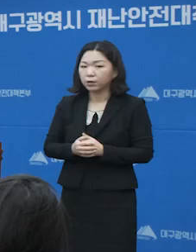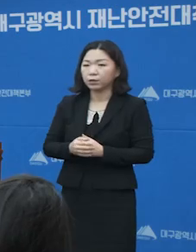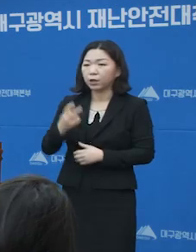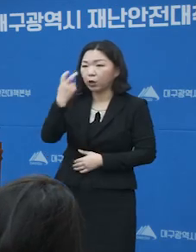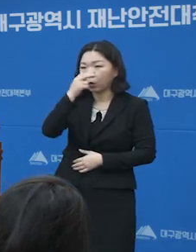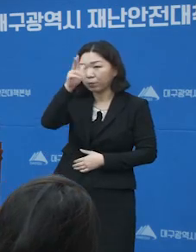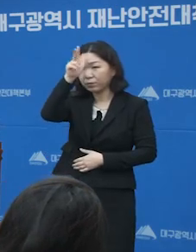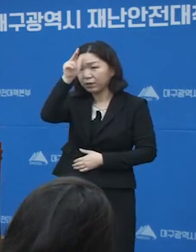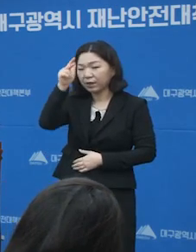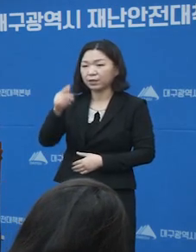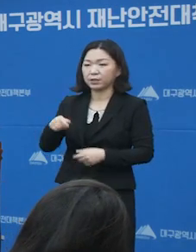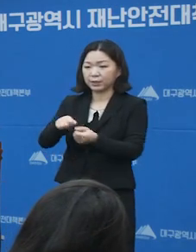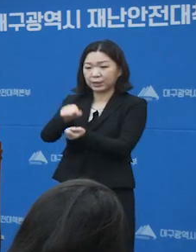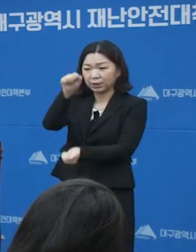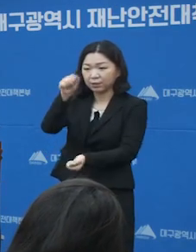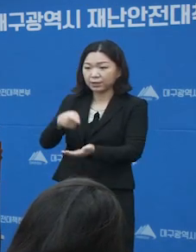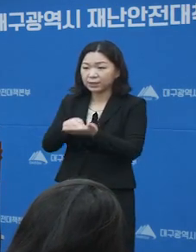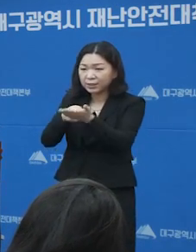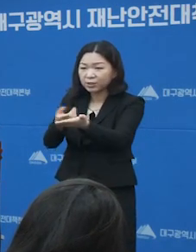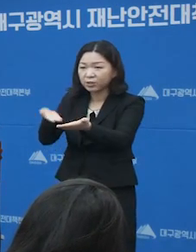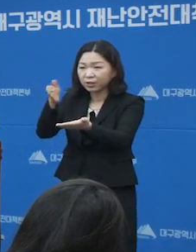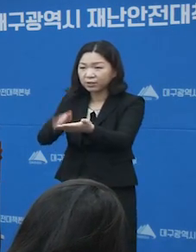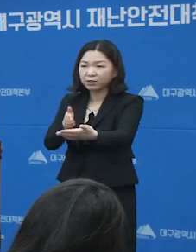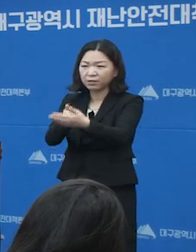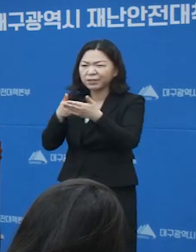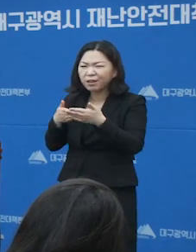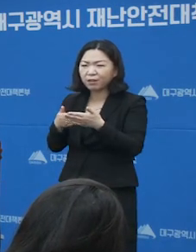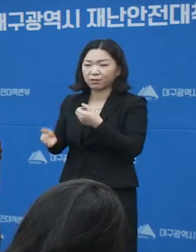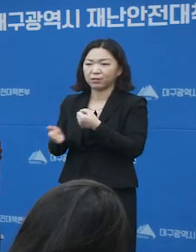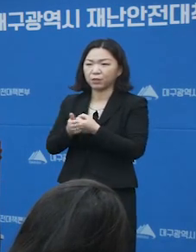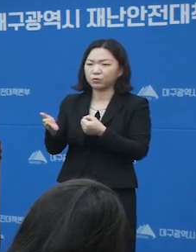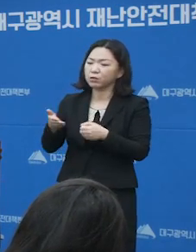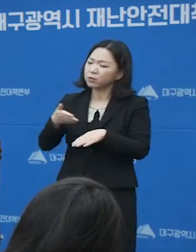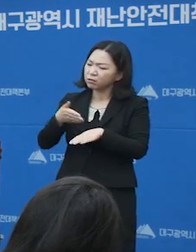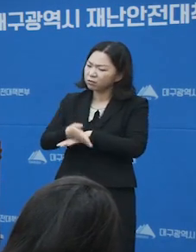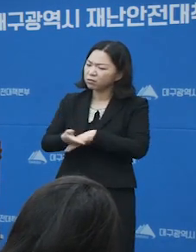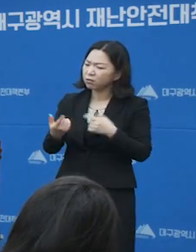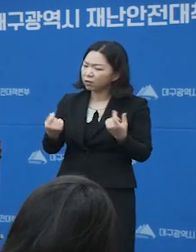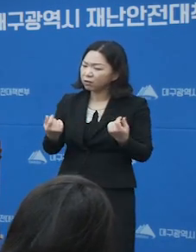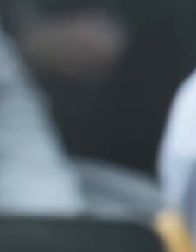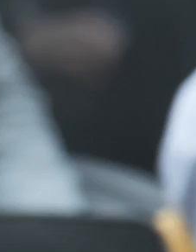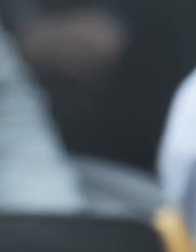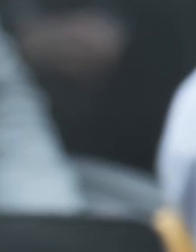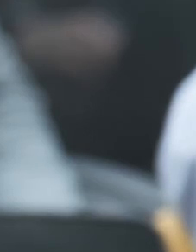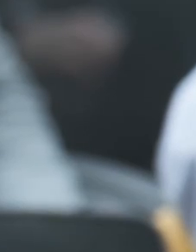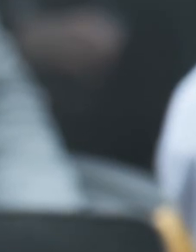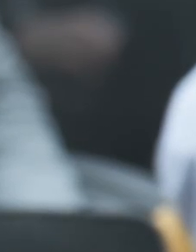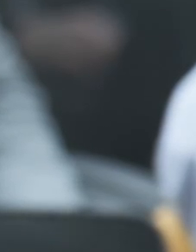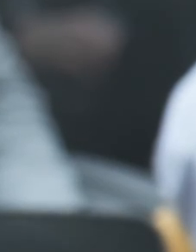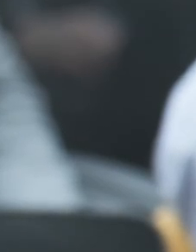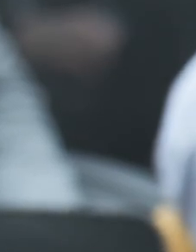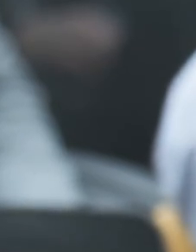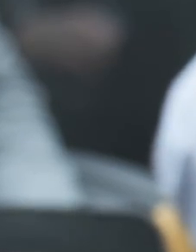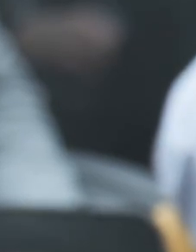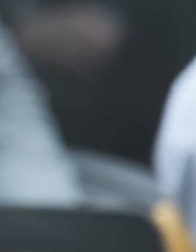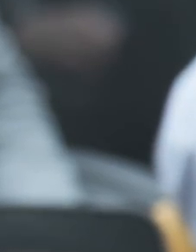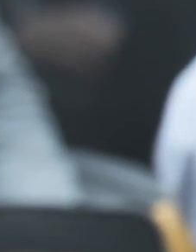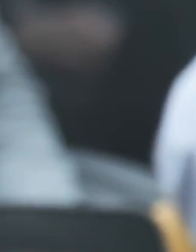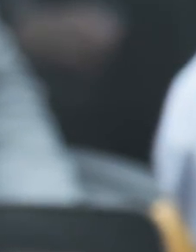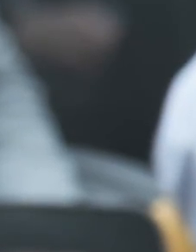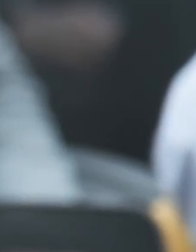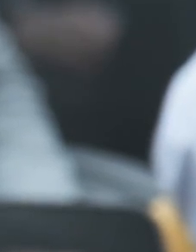검찰의 영장기각에 따른 고육지책이라고 말씀하셨는데 좀 늦은 감이 있지 않은지 얼마나 유의미한 고위험군으로 따로